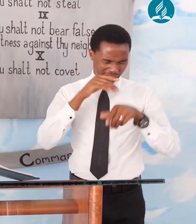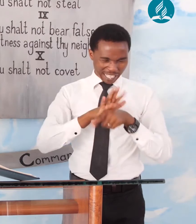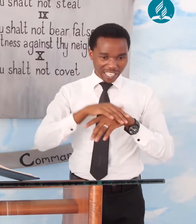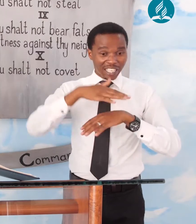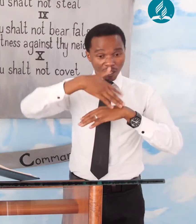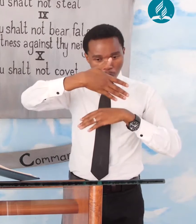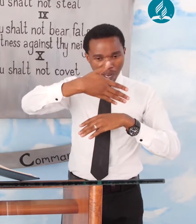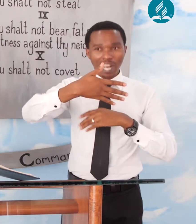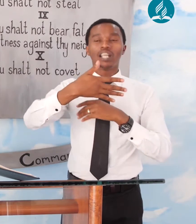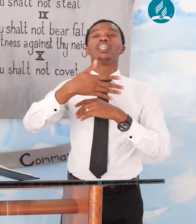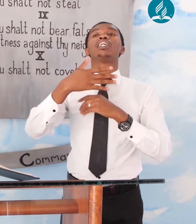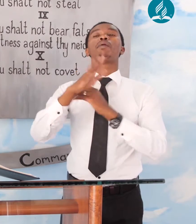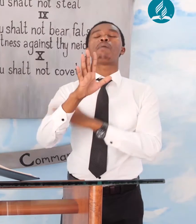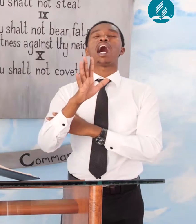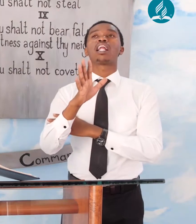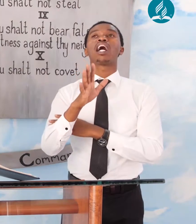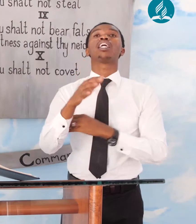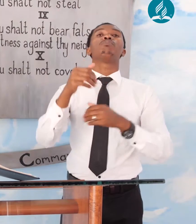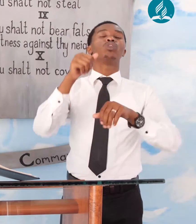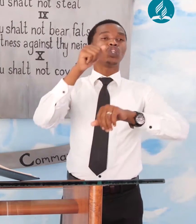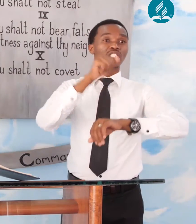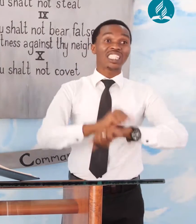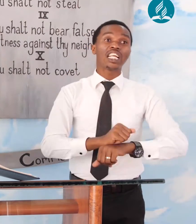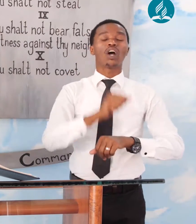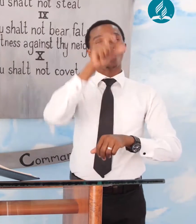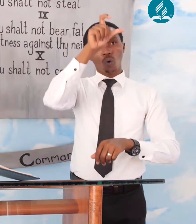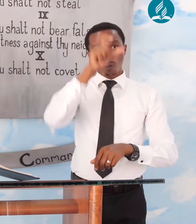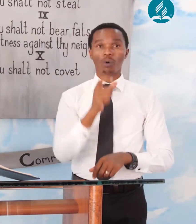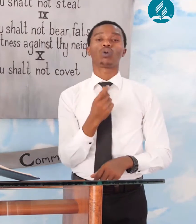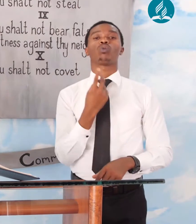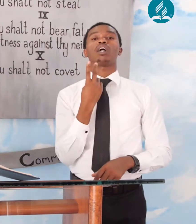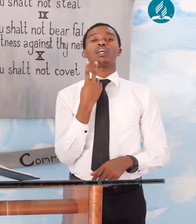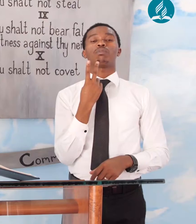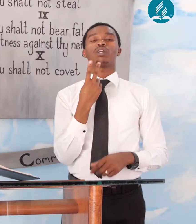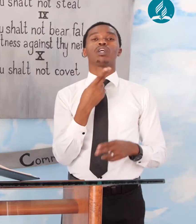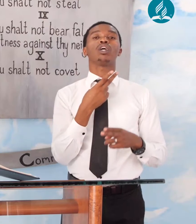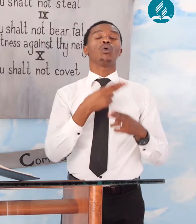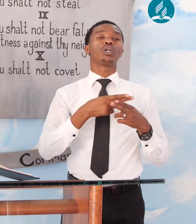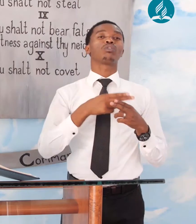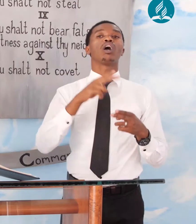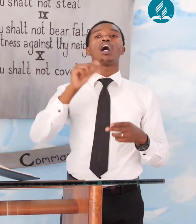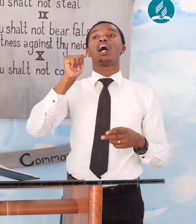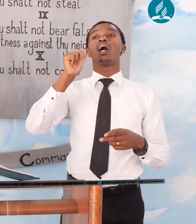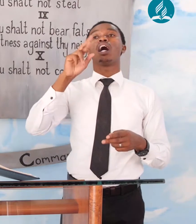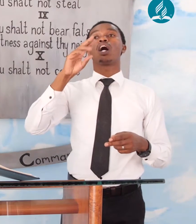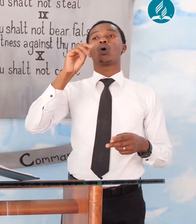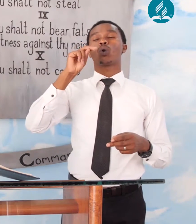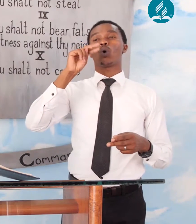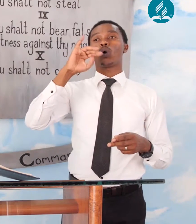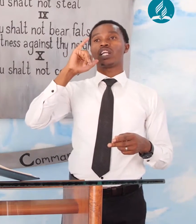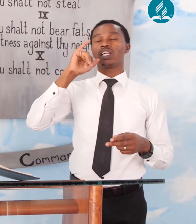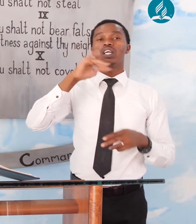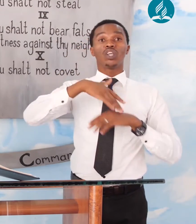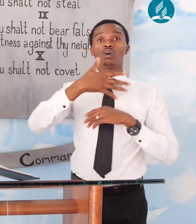byabaye ngombwa ku imana imushyiraho wa kabiri imubangikanya na Aroni abakanwa Mose